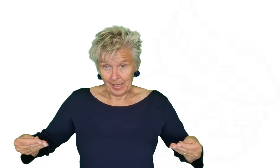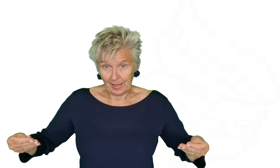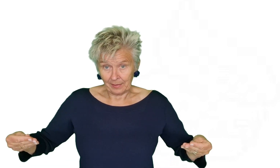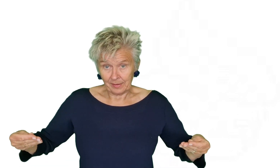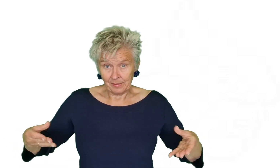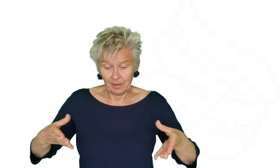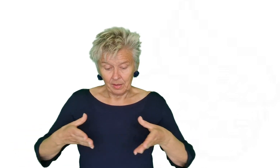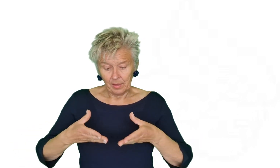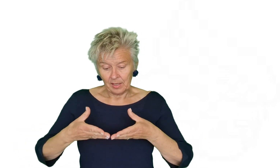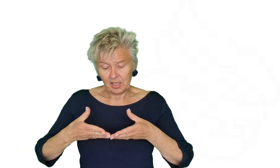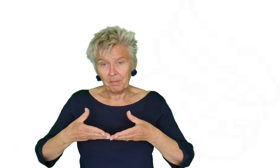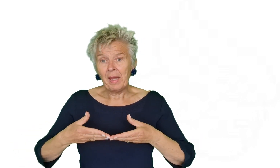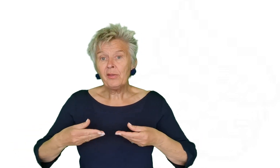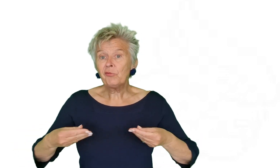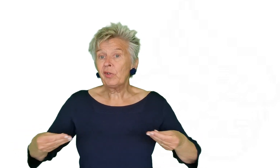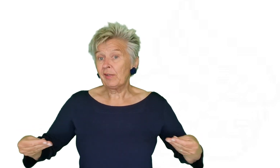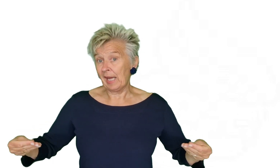Maart. Het smelten van het ijs.